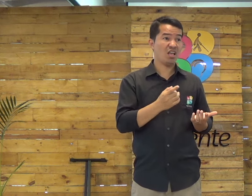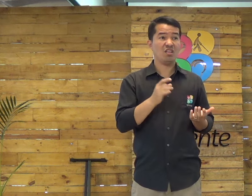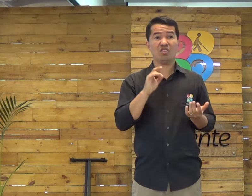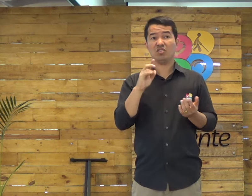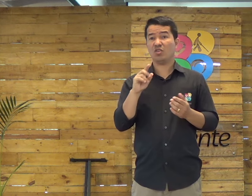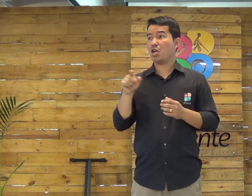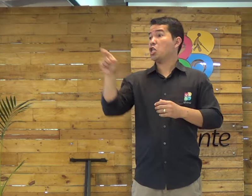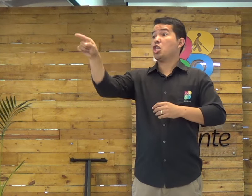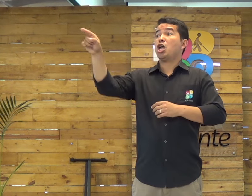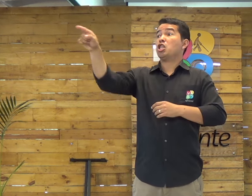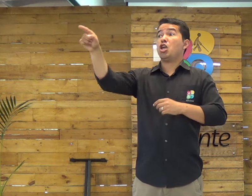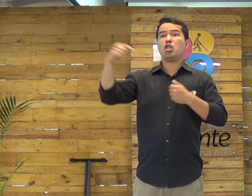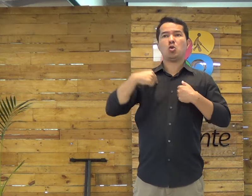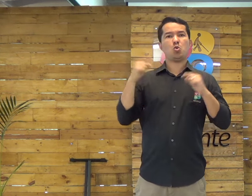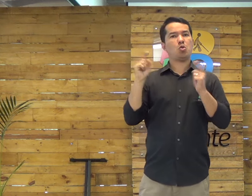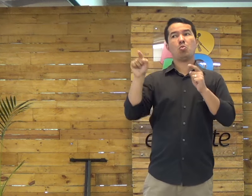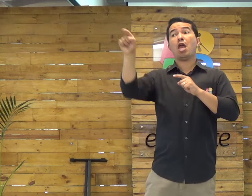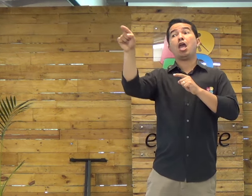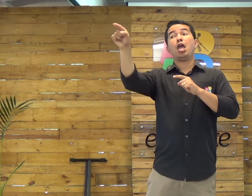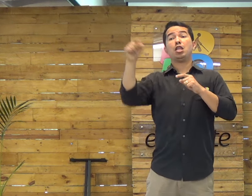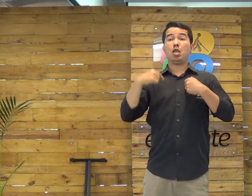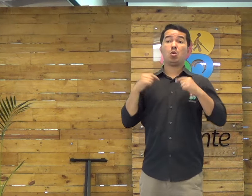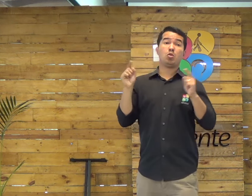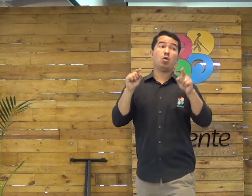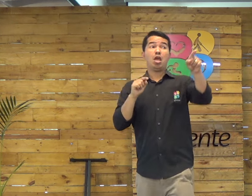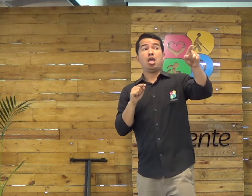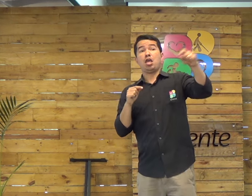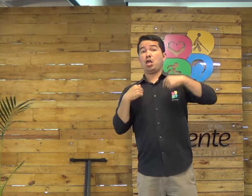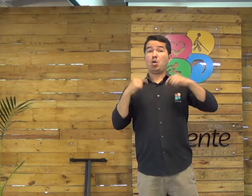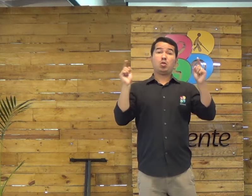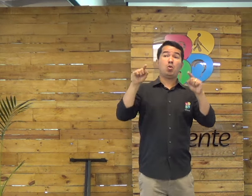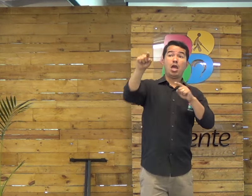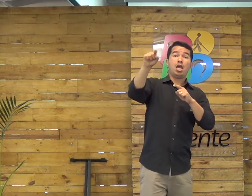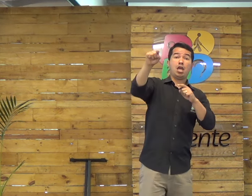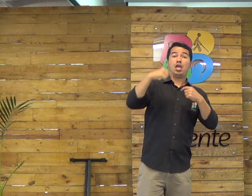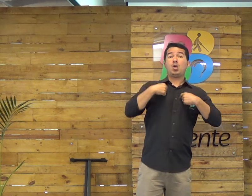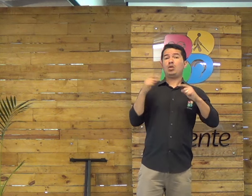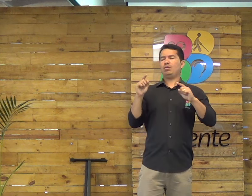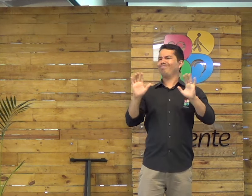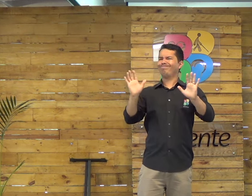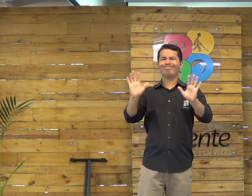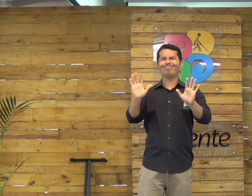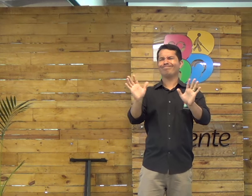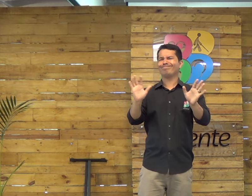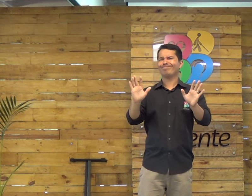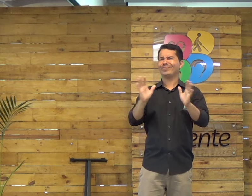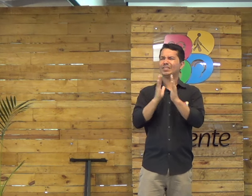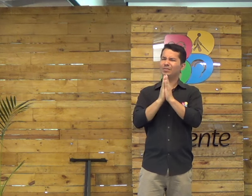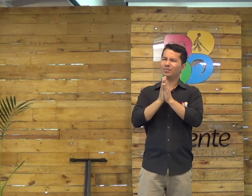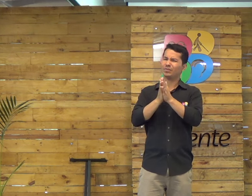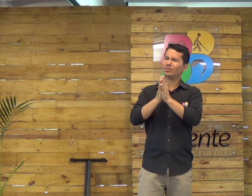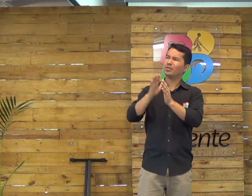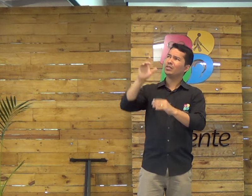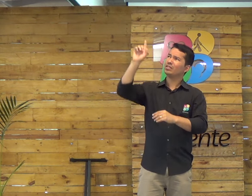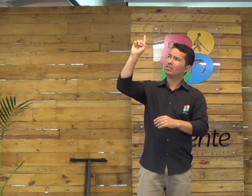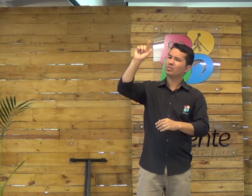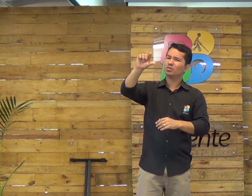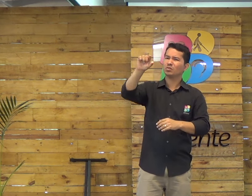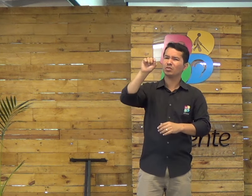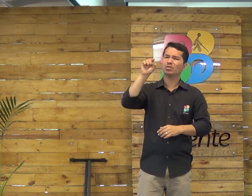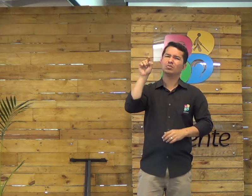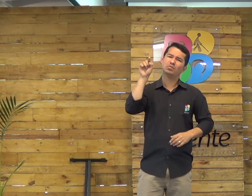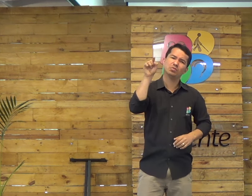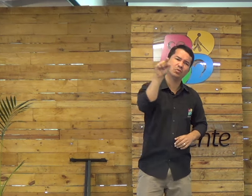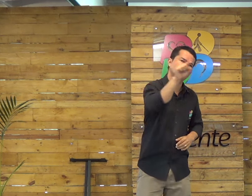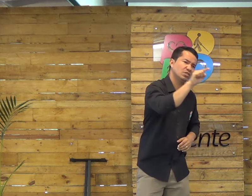tem falha? Ah não, porque ele pode fazer, eu não. Não, ele que fez, não fui eu. Pare com